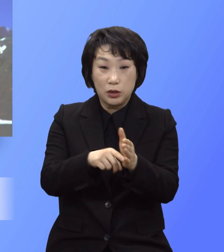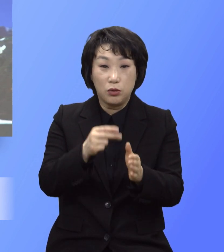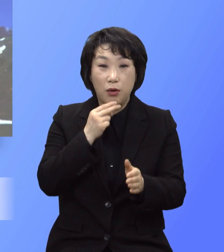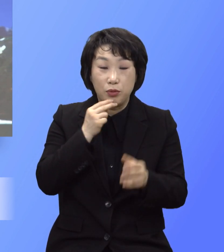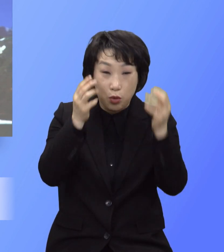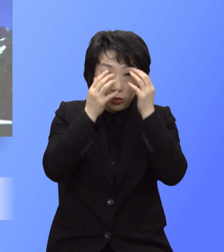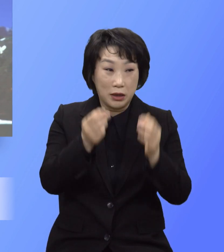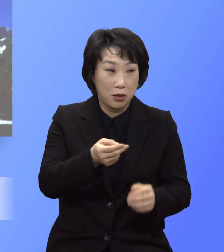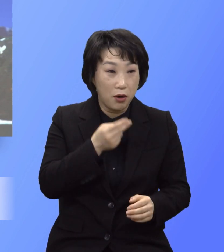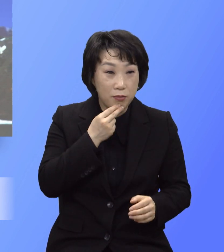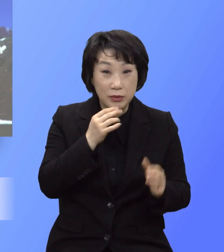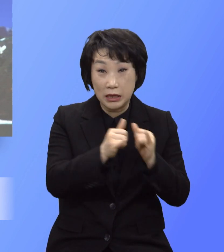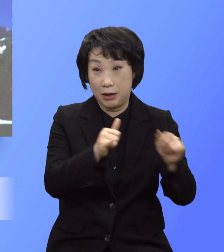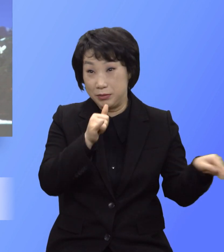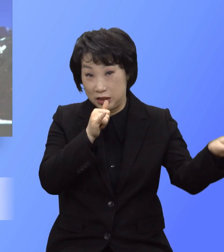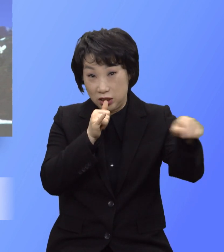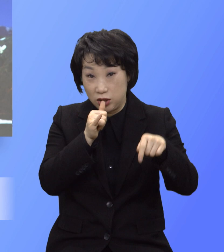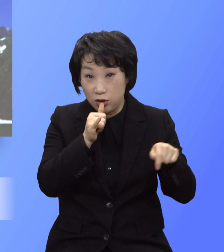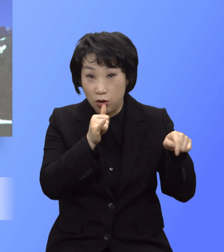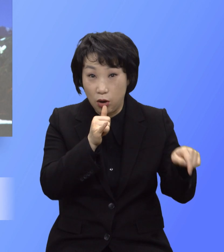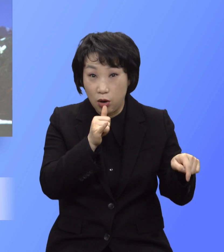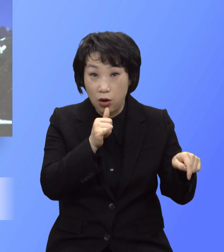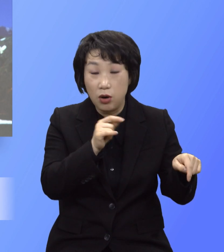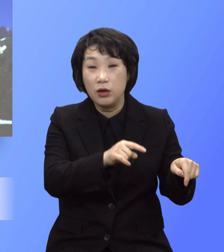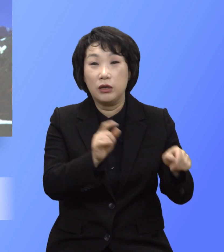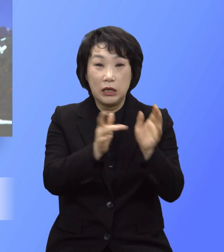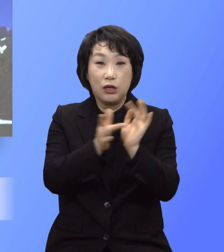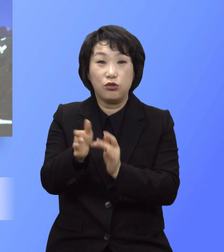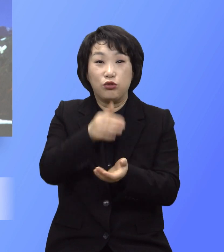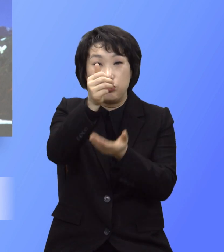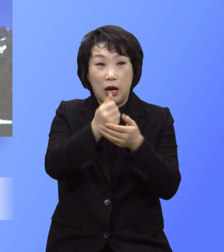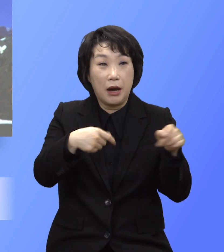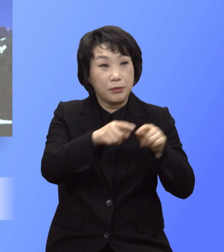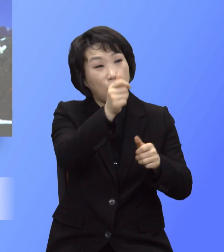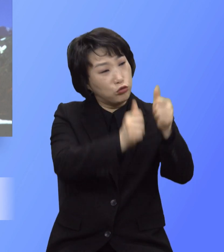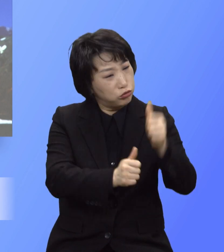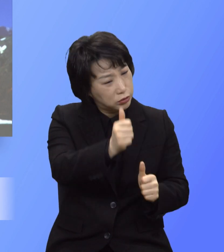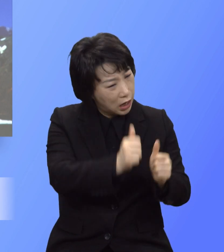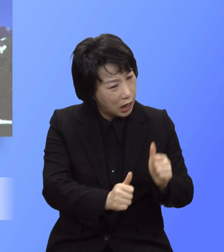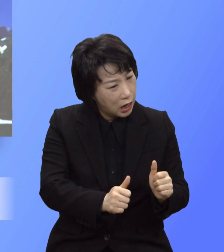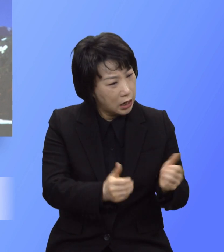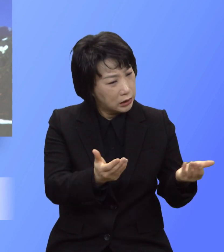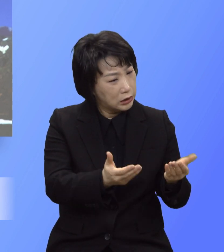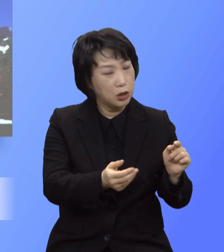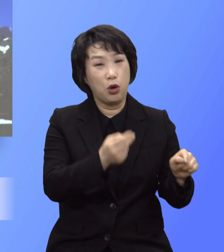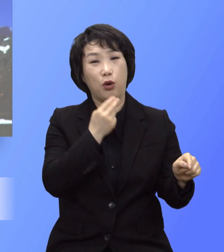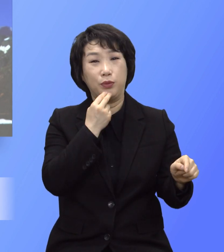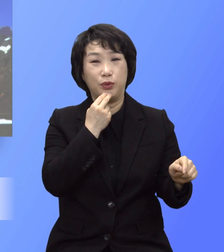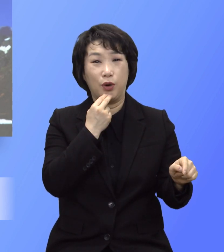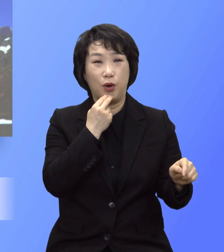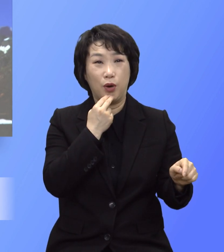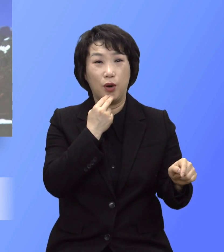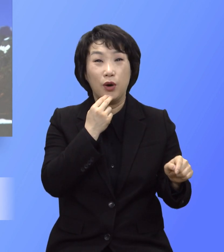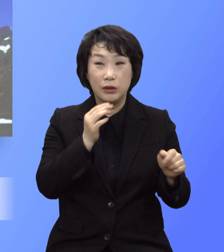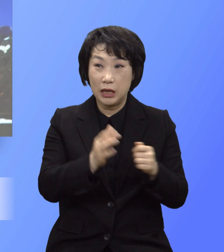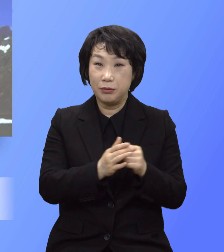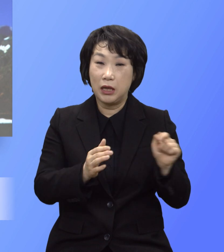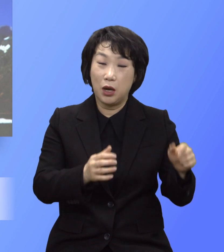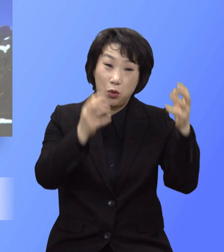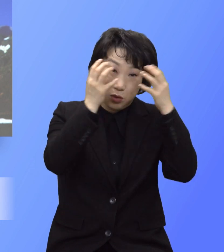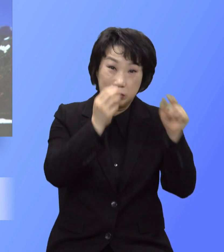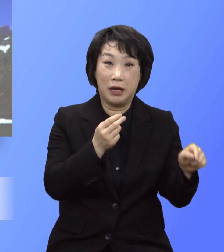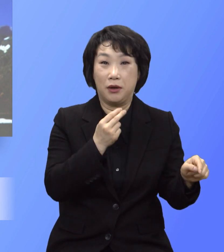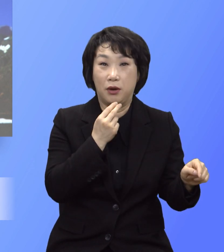고난이 없는 사람은 그리도 함께한 후사의 사역을 안 하기 때문에